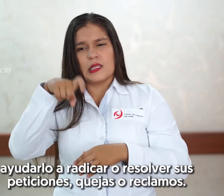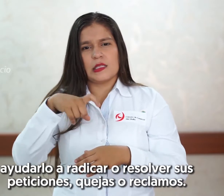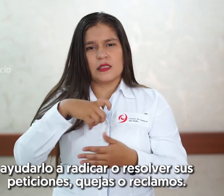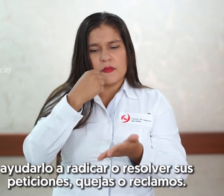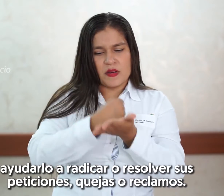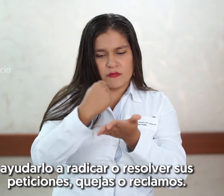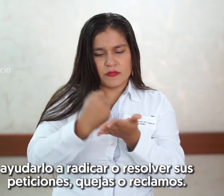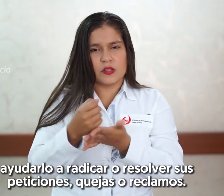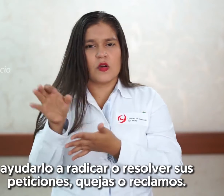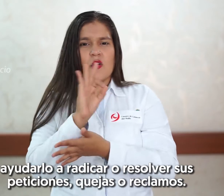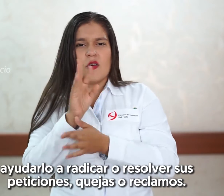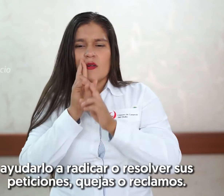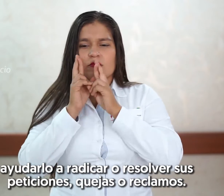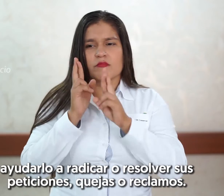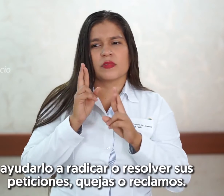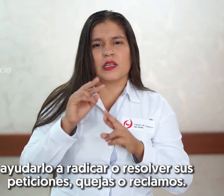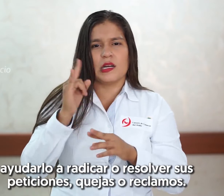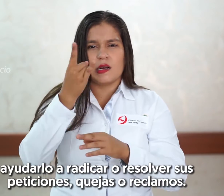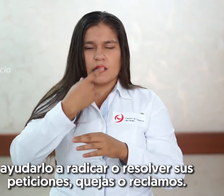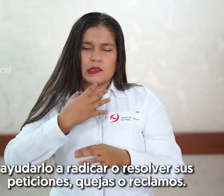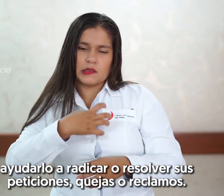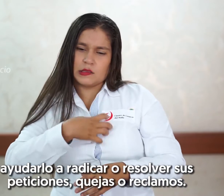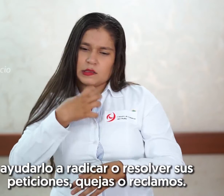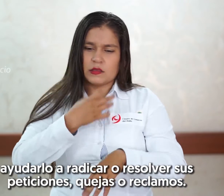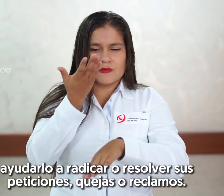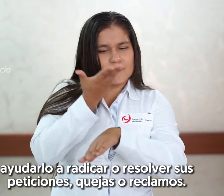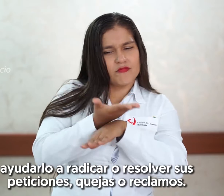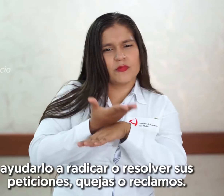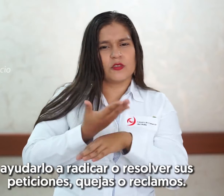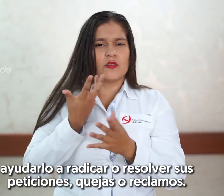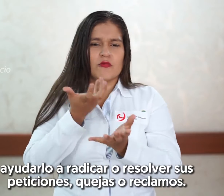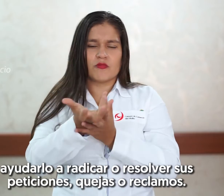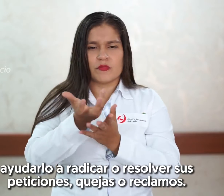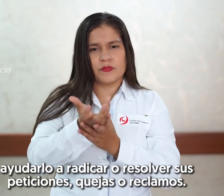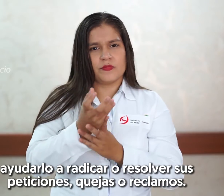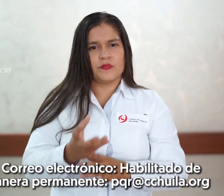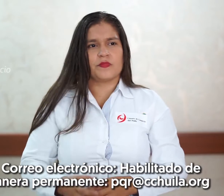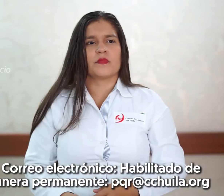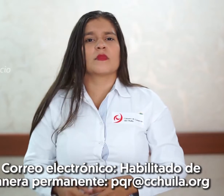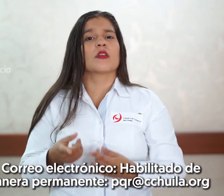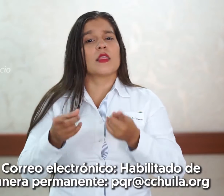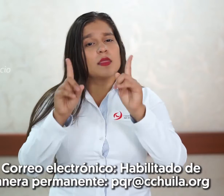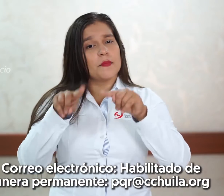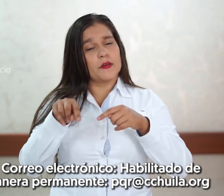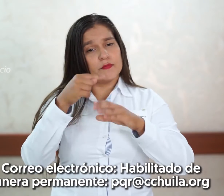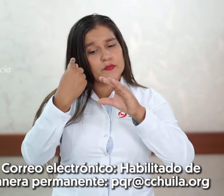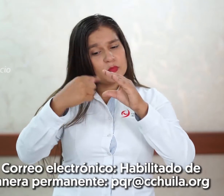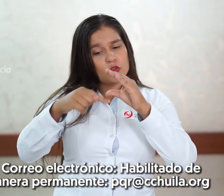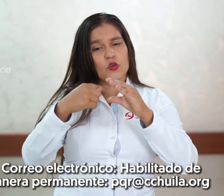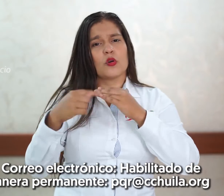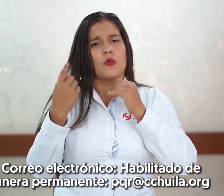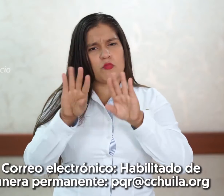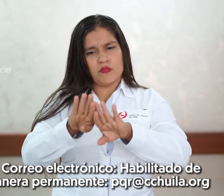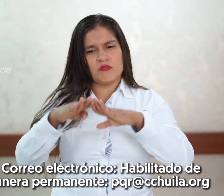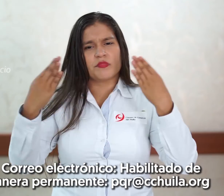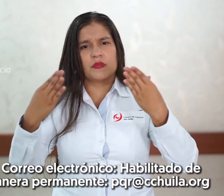atento para ayudarlo a radicar o resolver sus peticiones, quejas o reclamos. Correo Electrónico Habilitado de manera